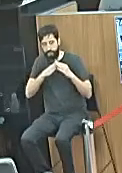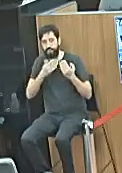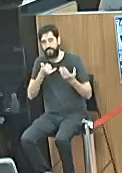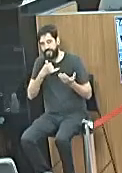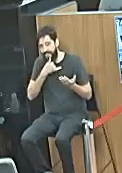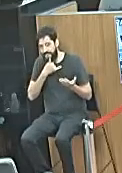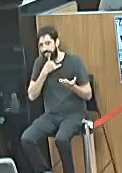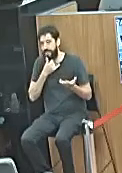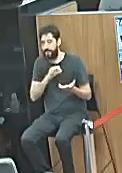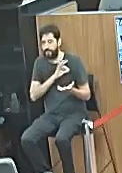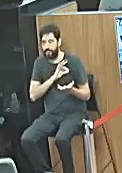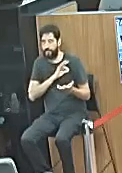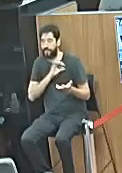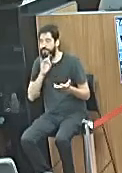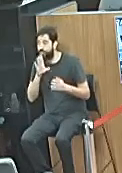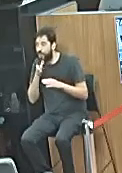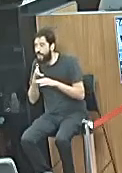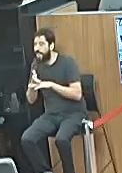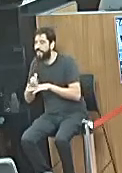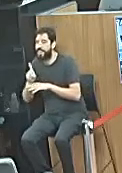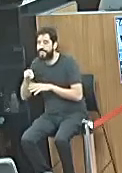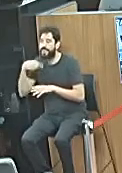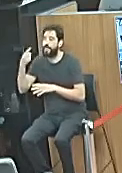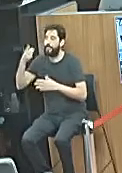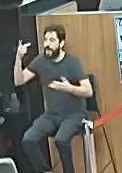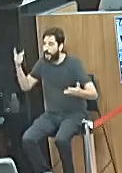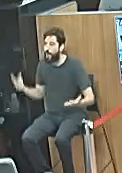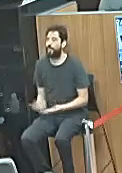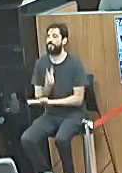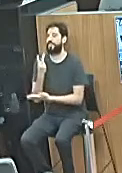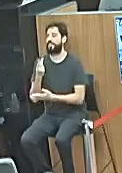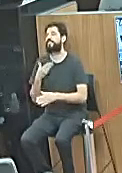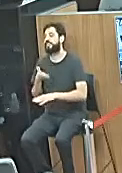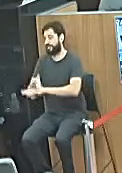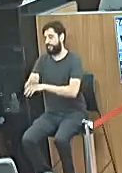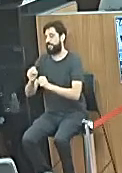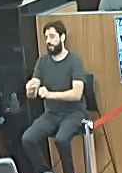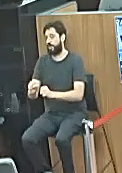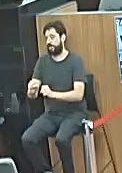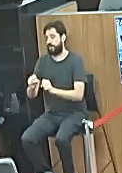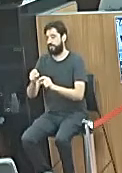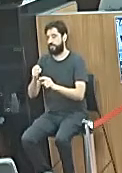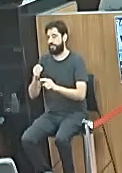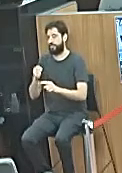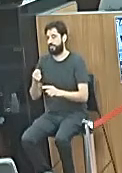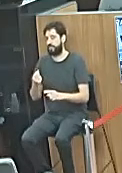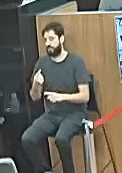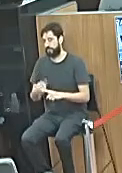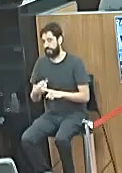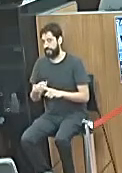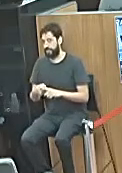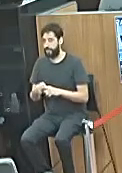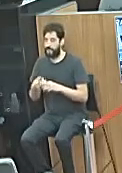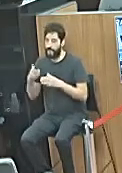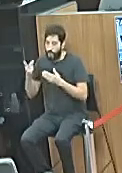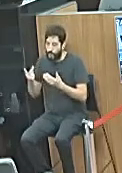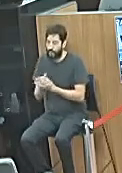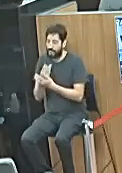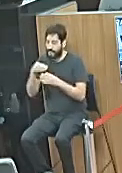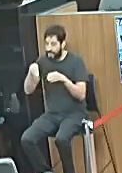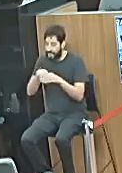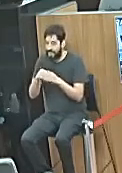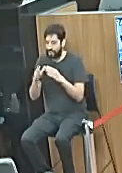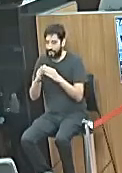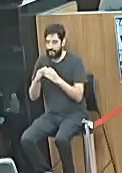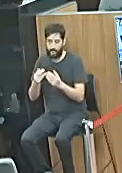infelizmente a polícia só pode atuar depois que aconteceu o crime porque ele é acontece dentro lá não